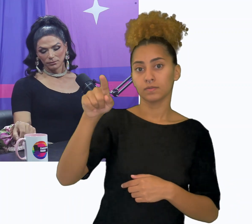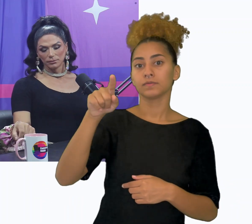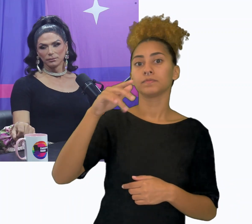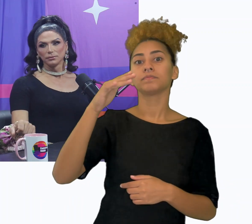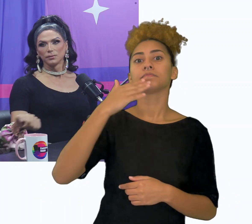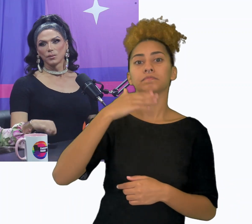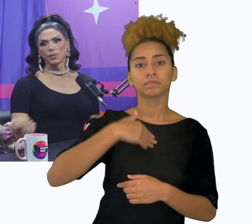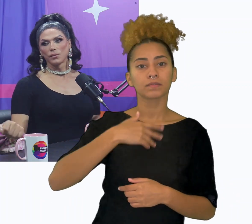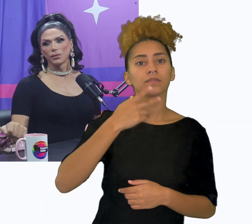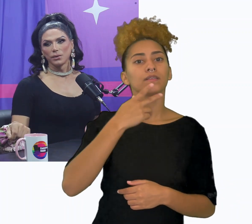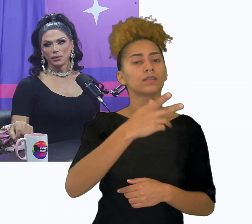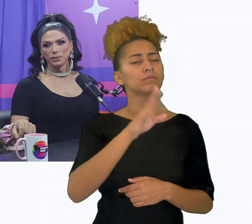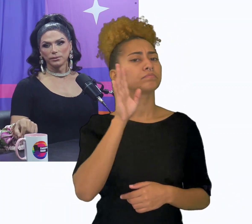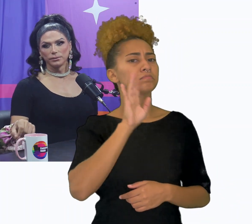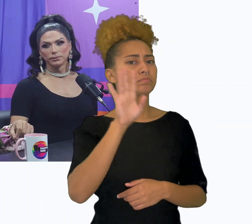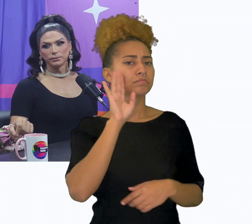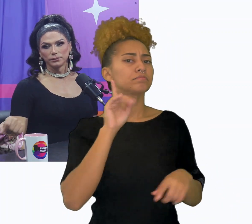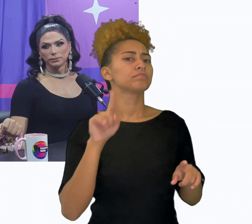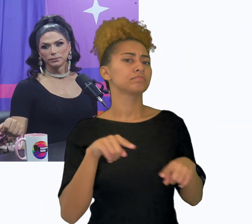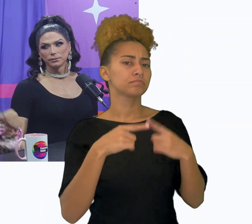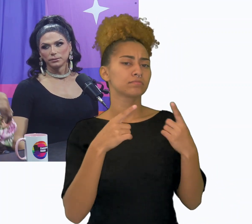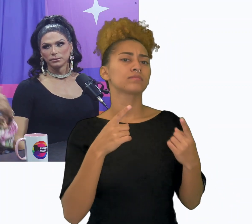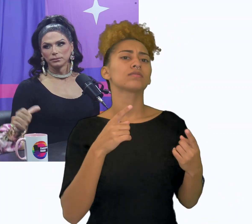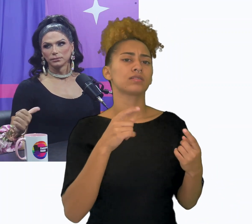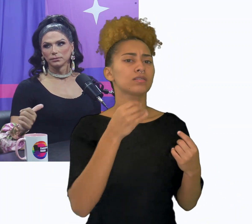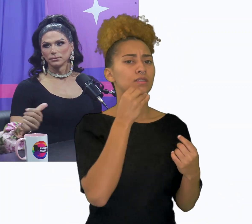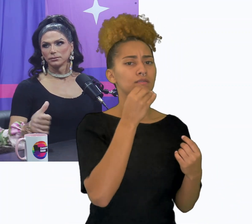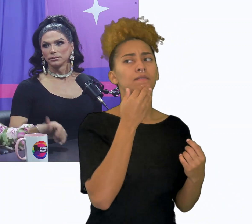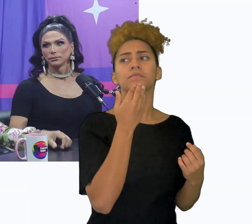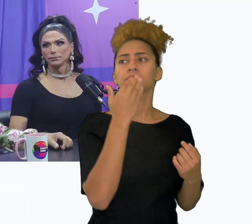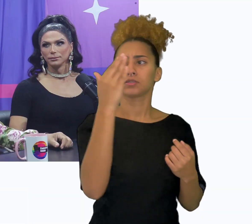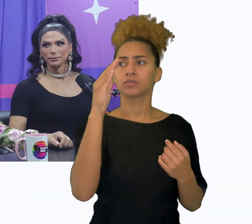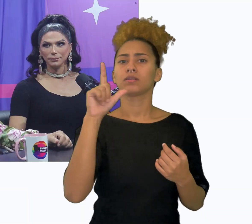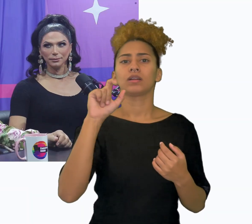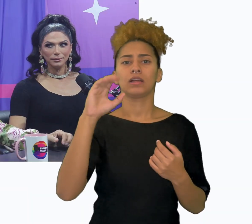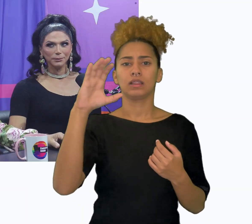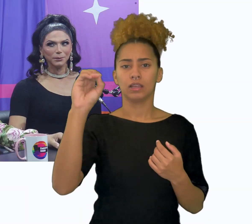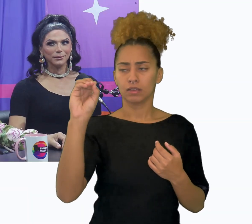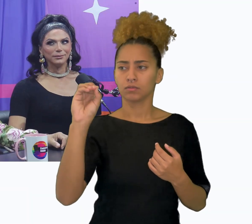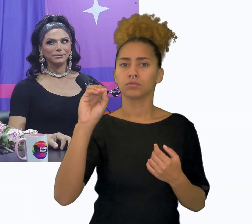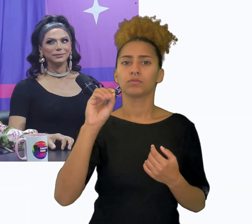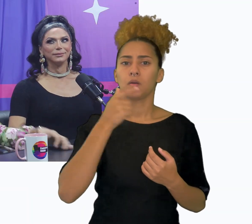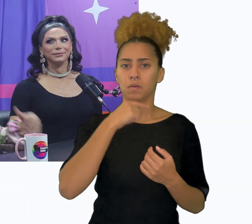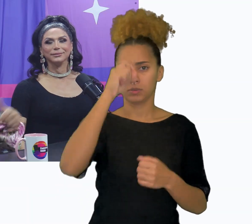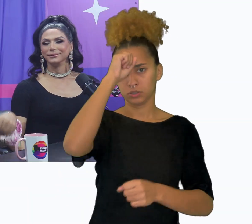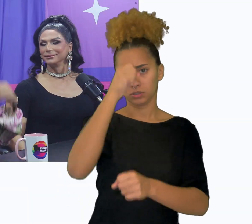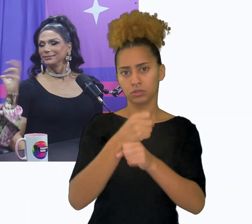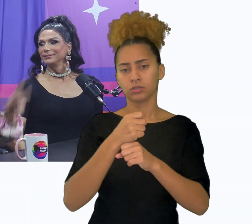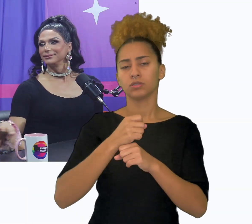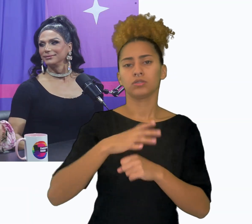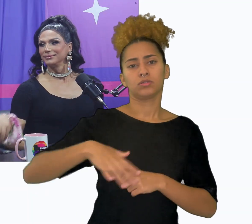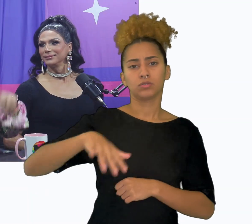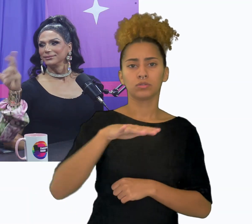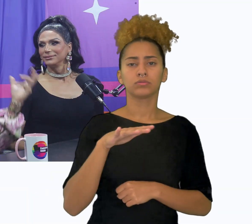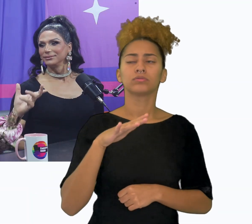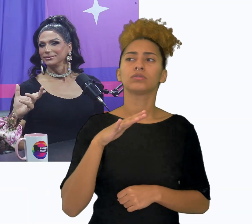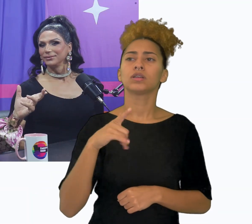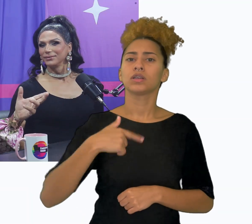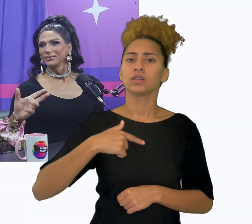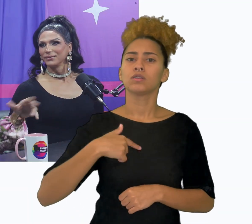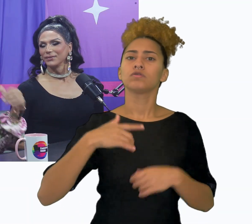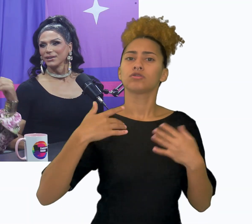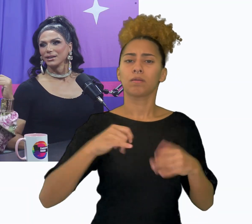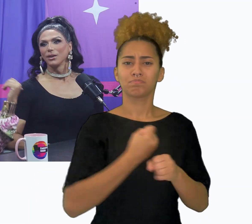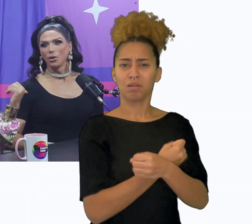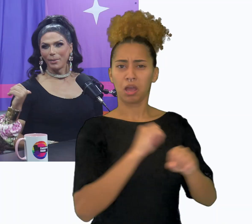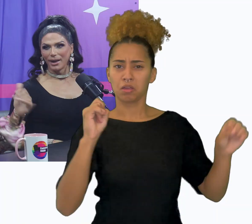da casa que levassem shows daquele estilo. E aí o Leco, na época, me ligou e aí eu montei um número bem maior